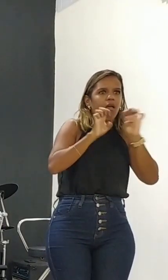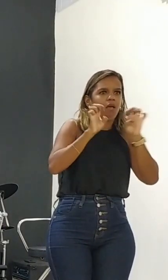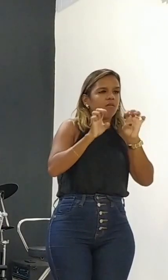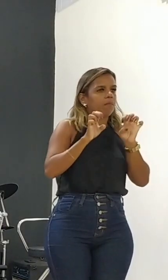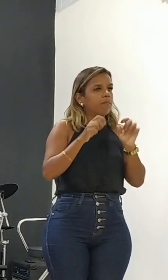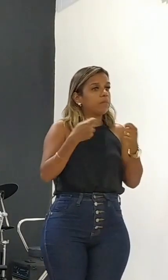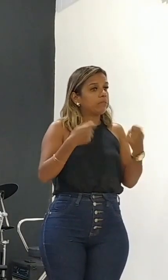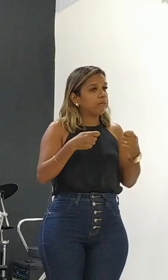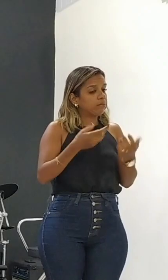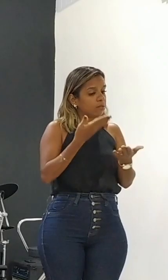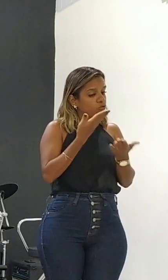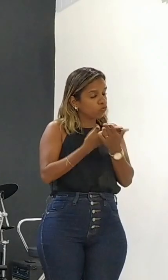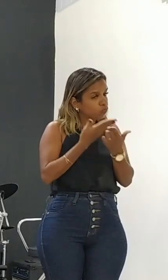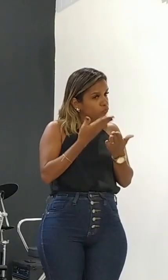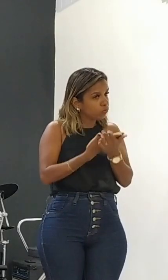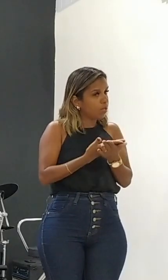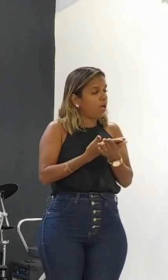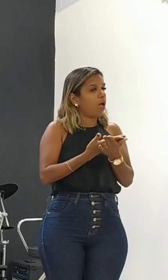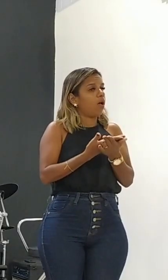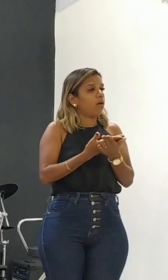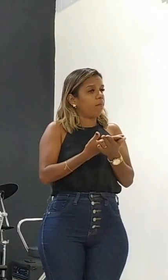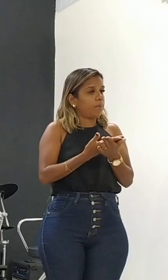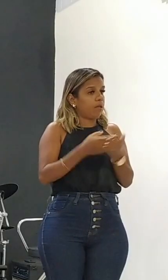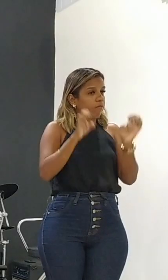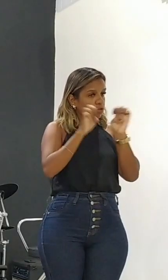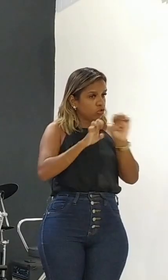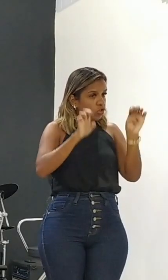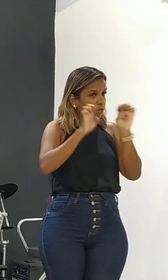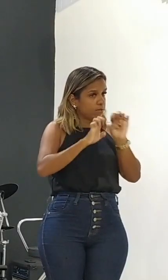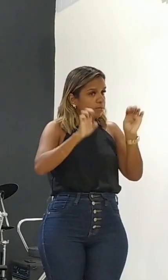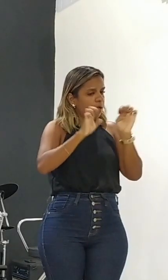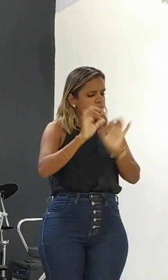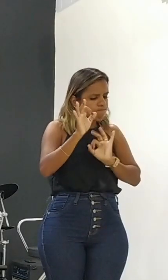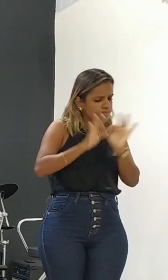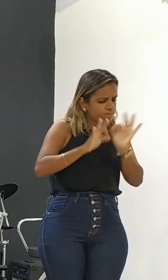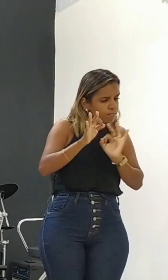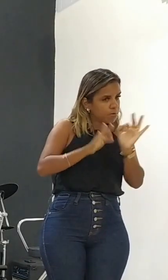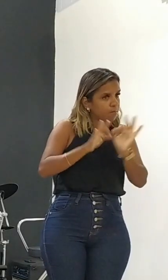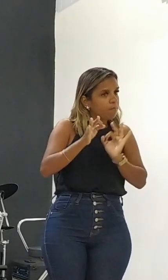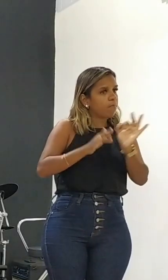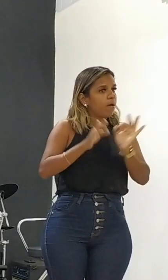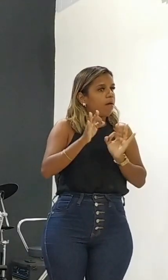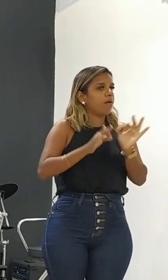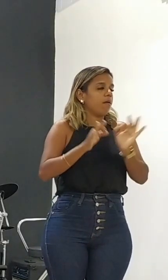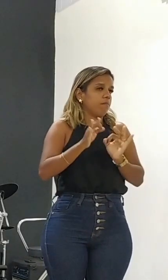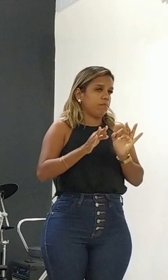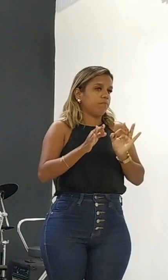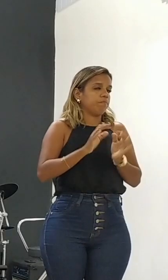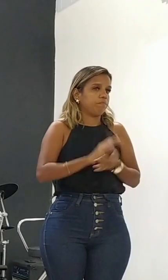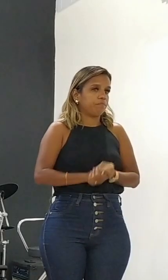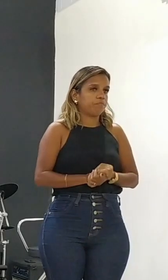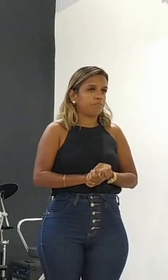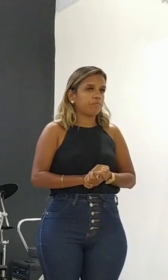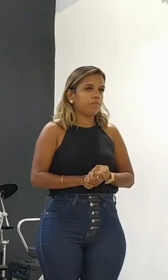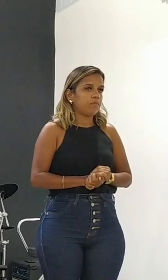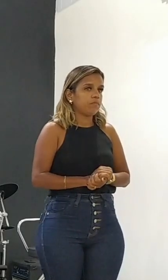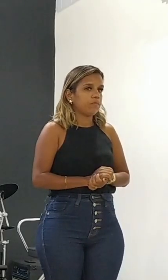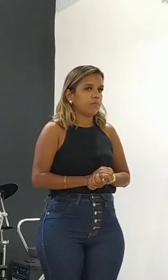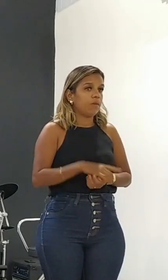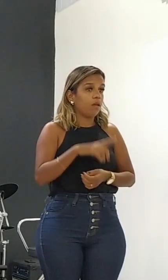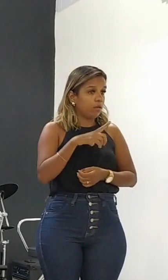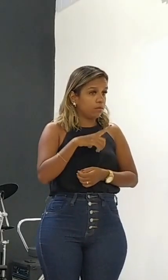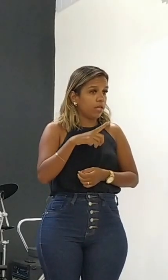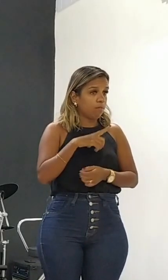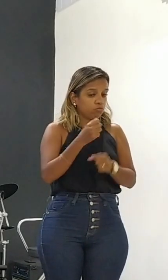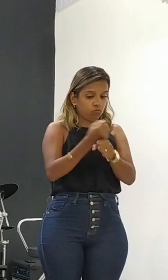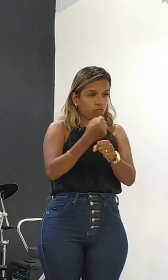de estudar, tempo de ler, tempo de se preparar, tempo de orar, para então a gente fazer a obra. Aleluia. Nós temos uma